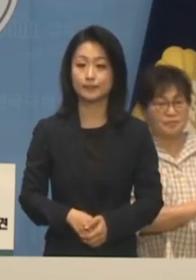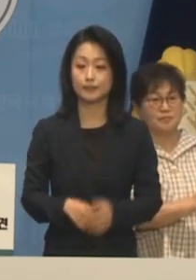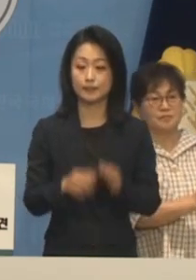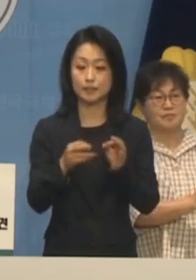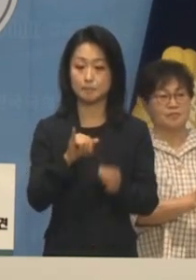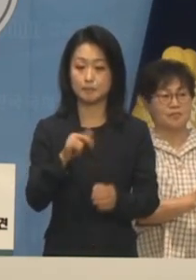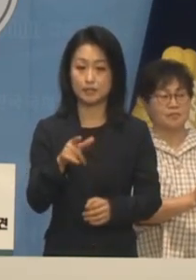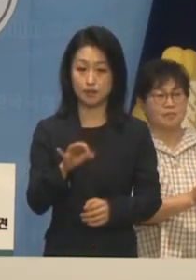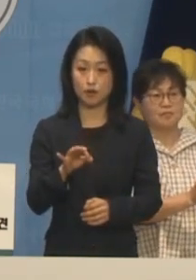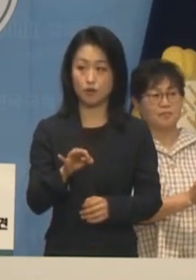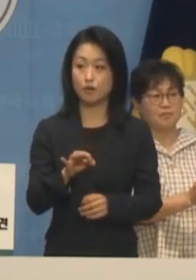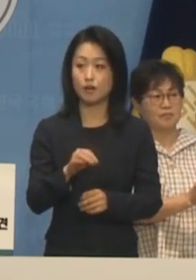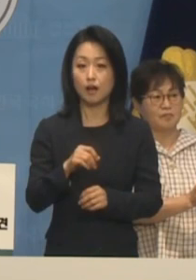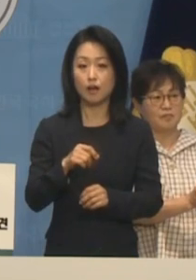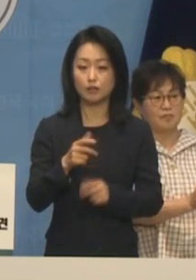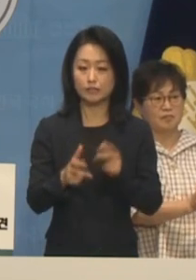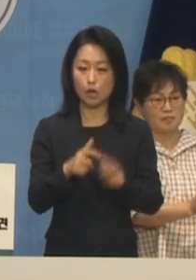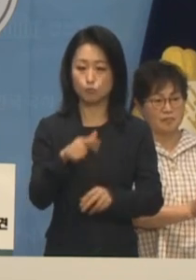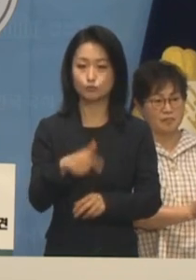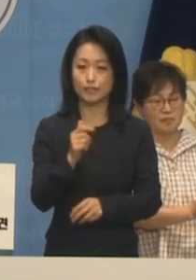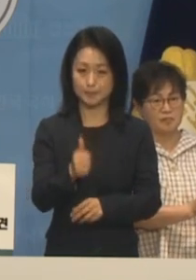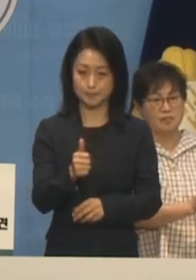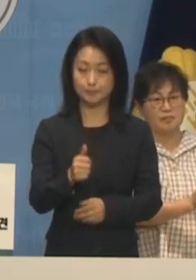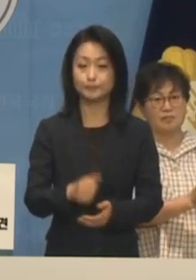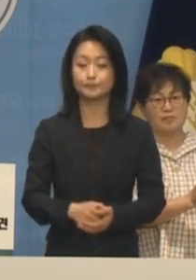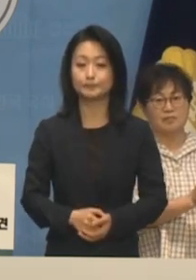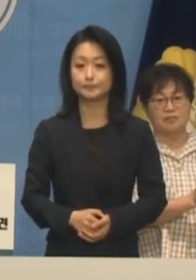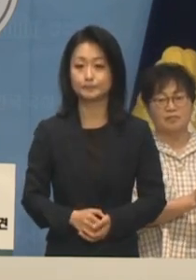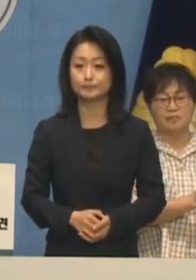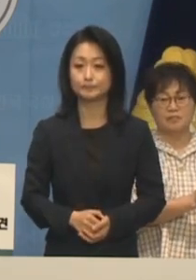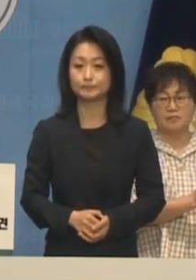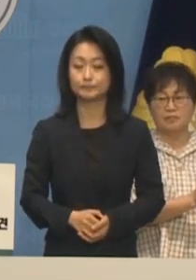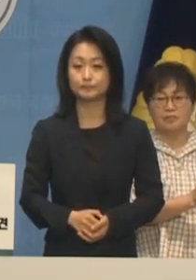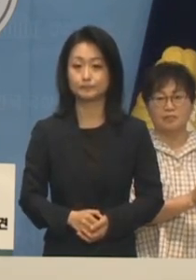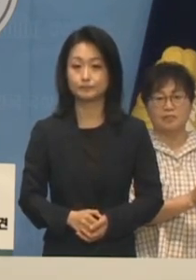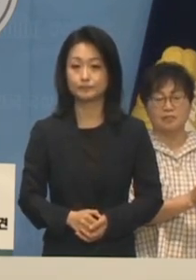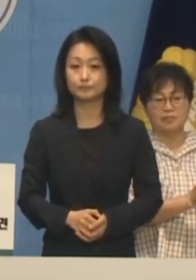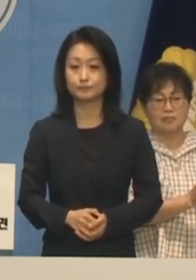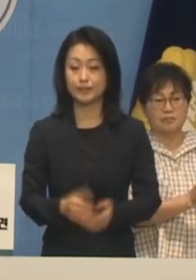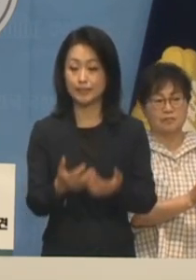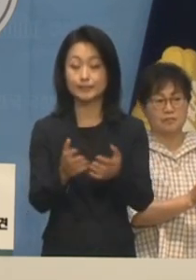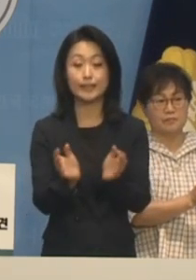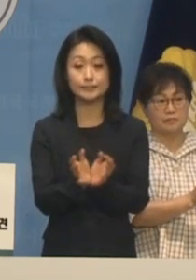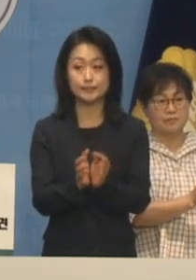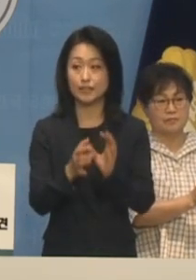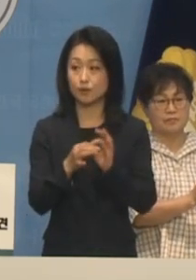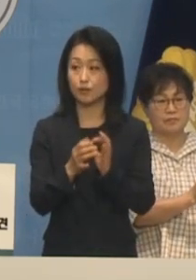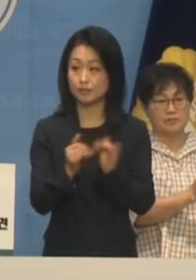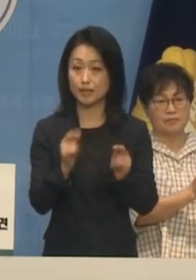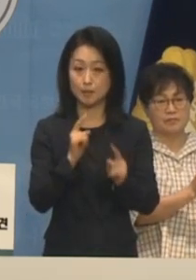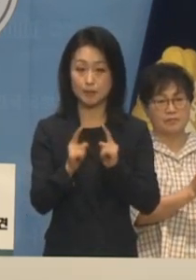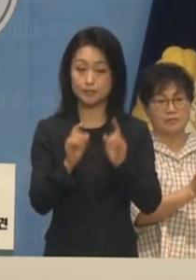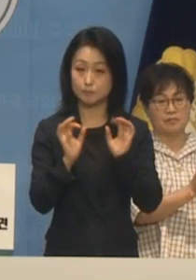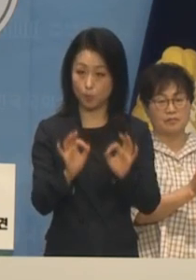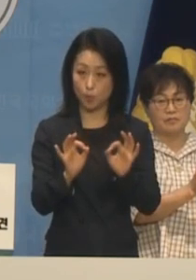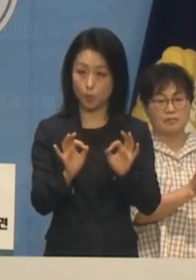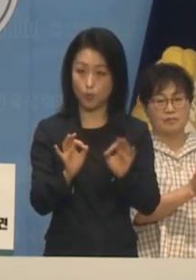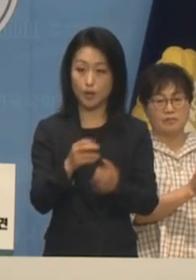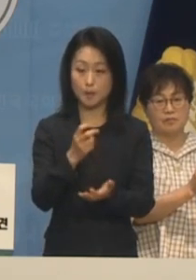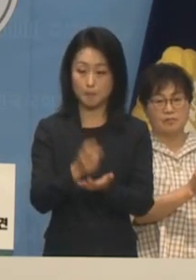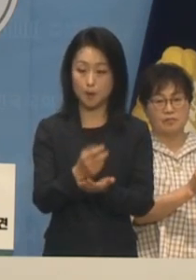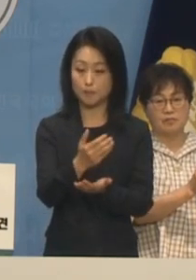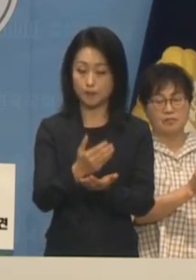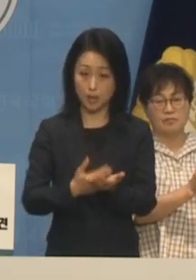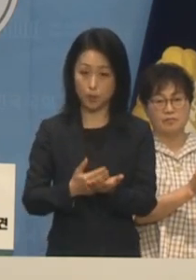김미경 사업국장님 함께하고 계십니다. 먼저 현장 단체 관계자분들의 말씀을 듣고 법안